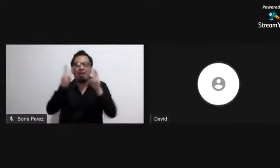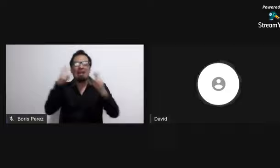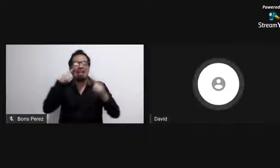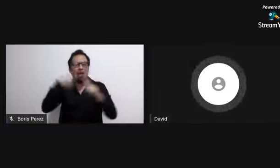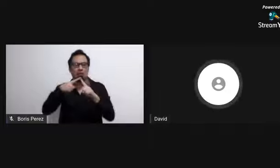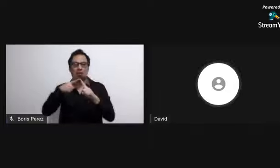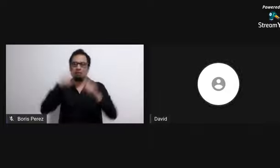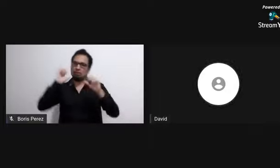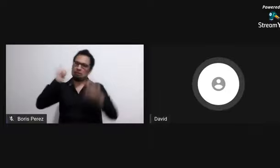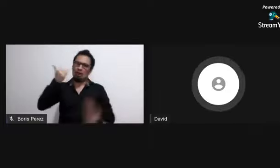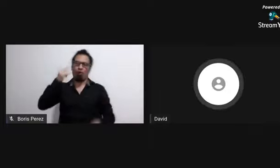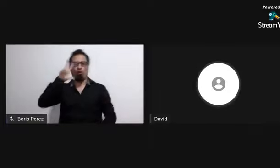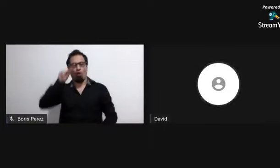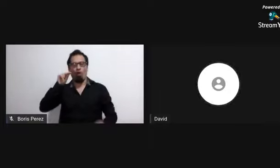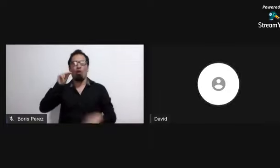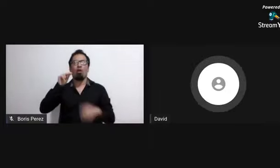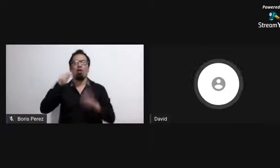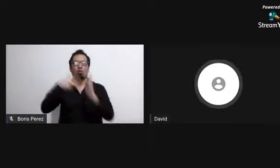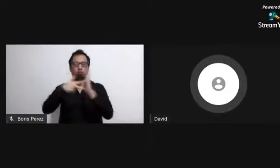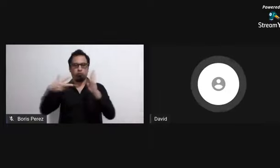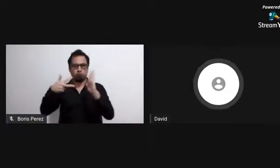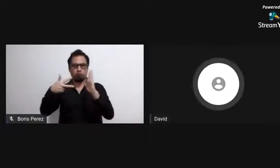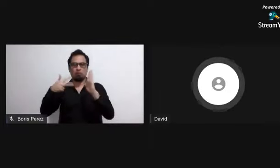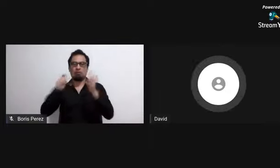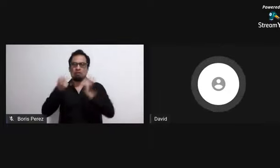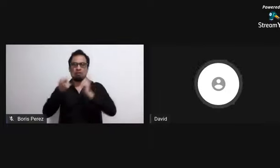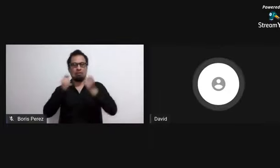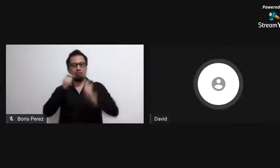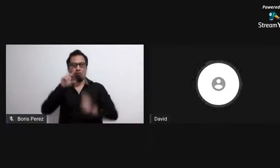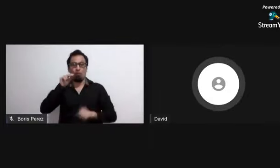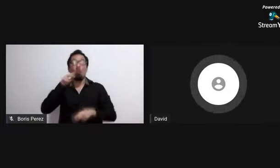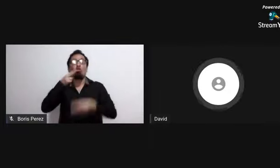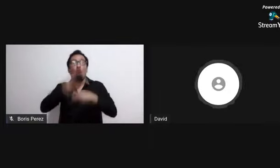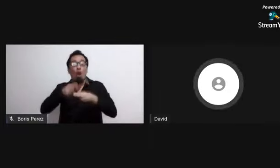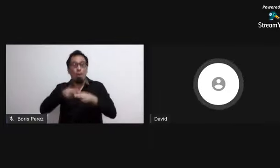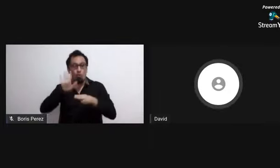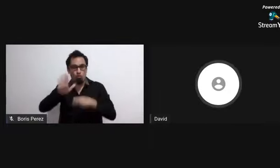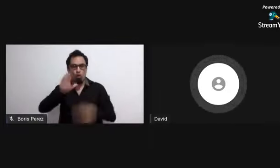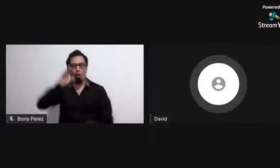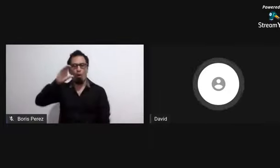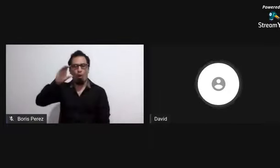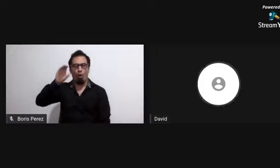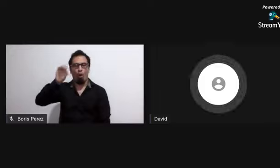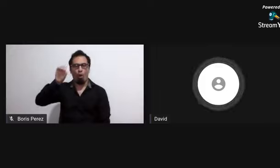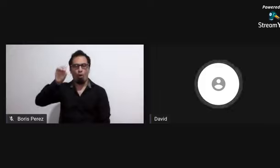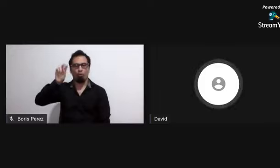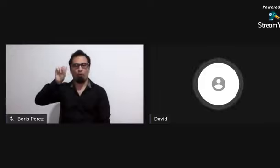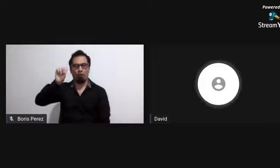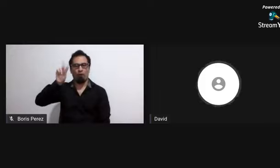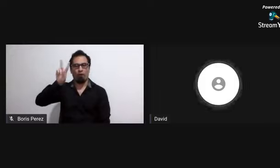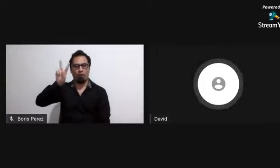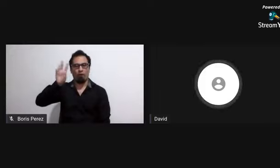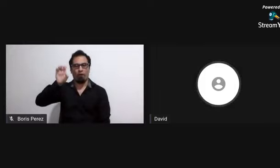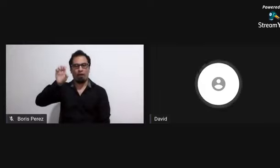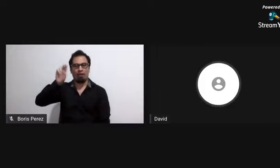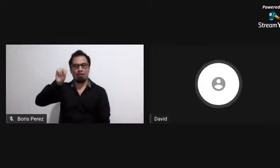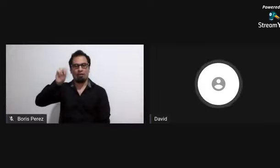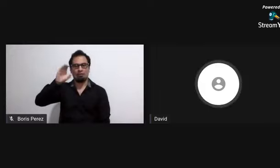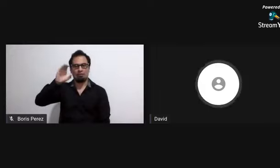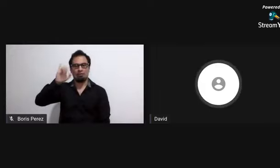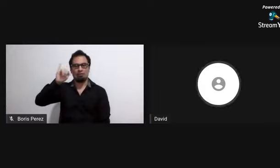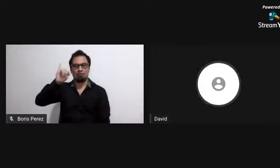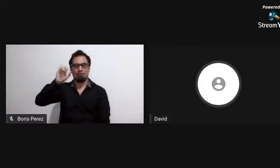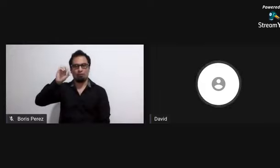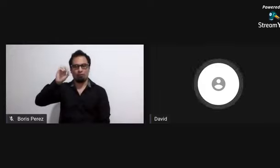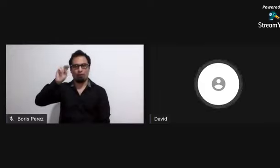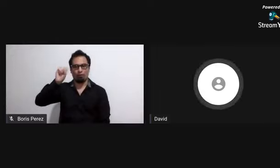presidente oficial de la República de Colombia, empieza a gestarse el sistema legislativo,